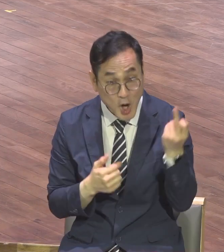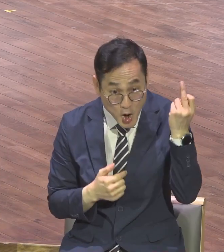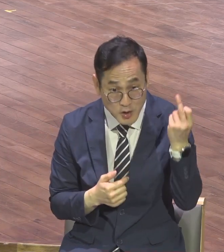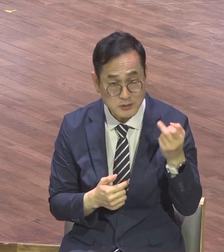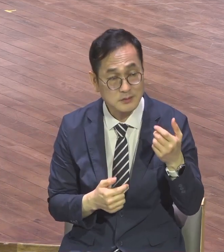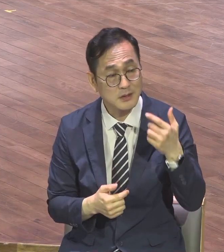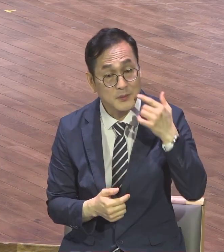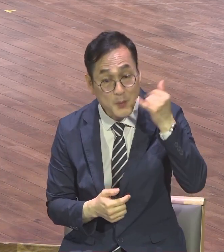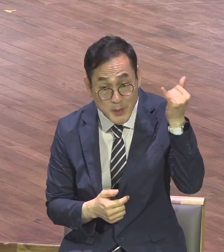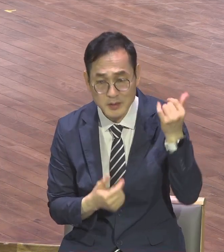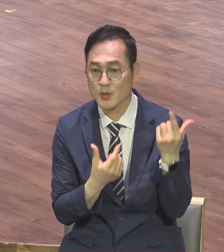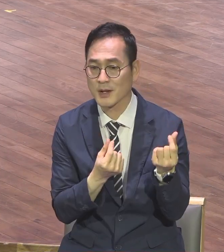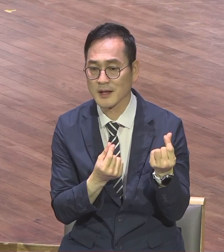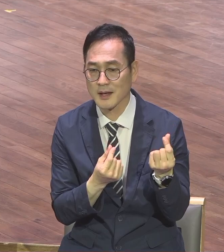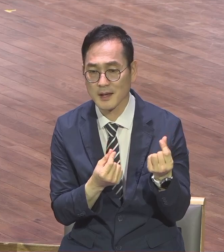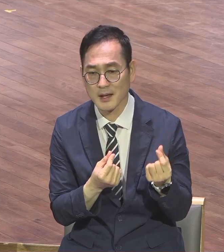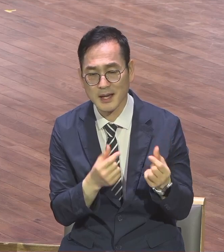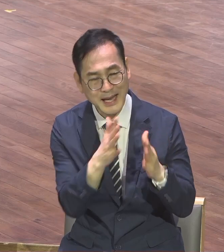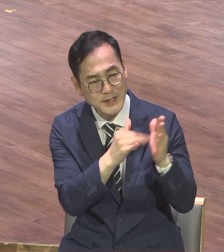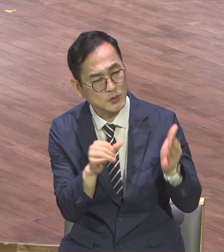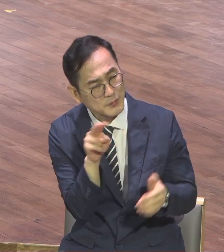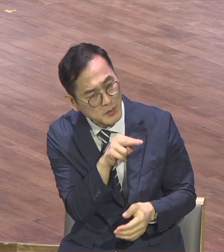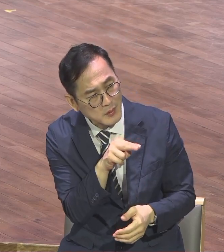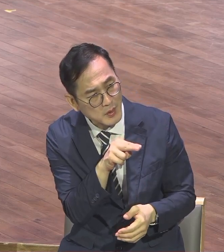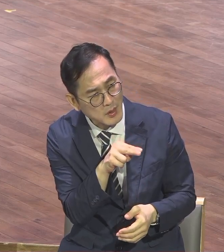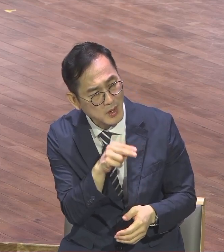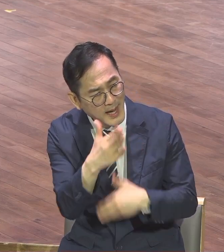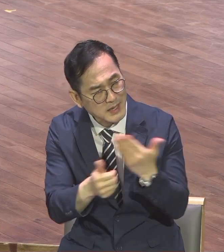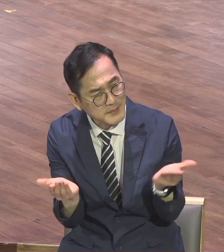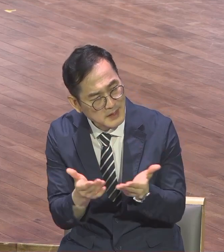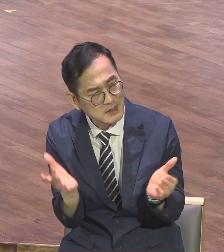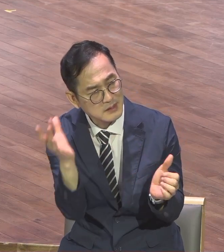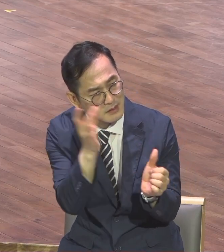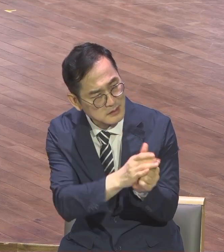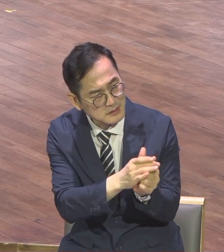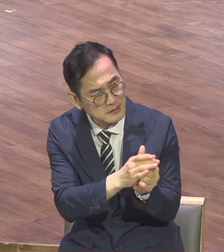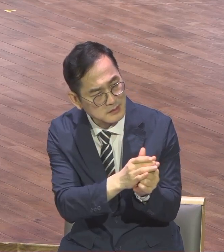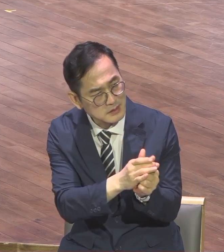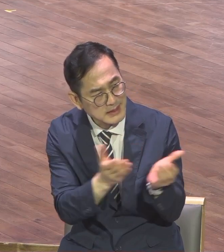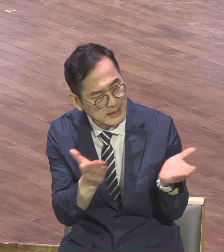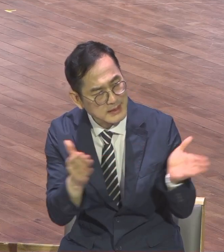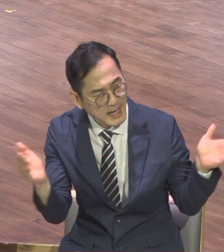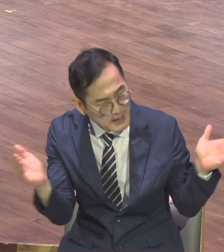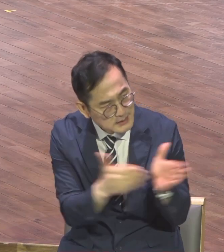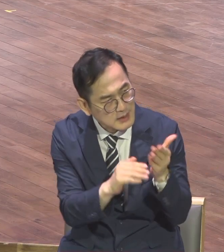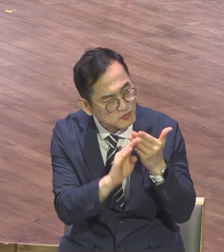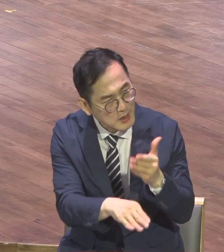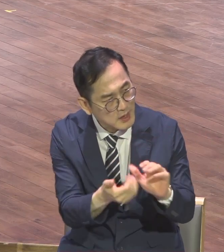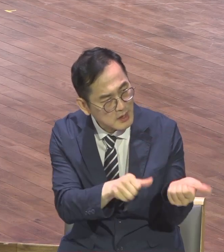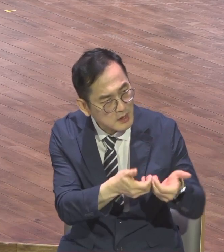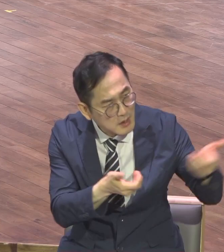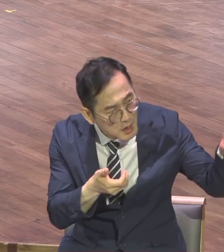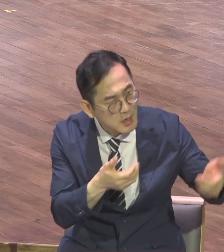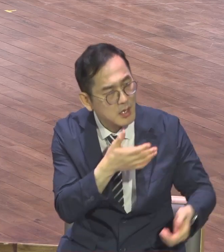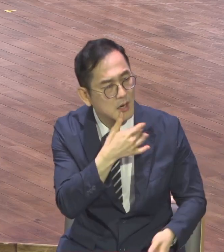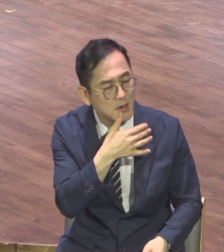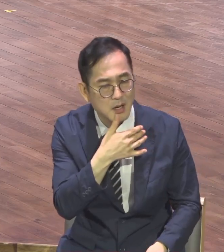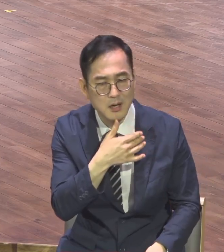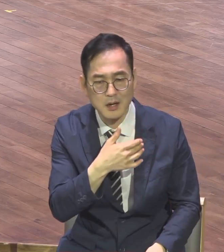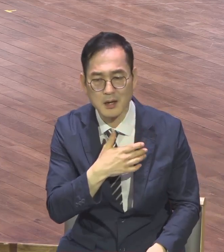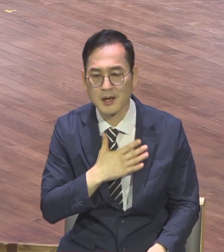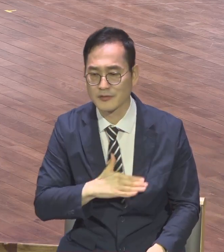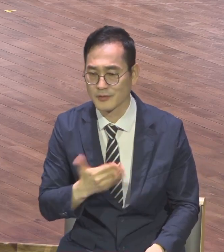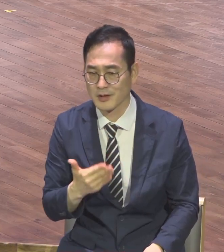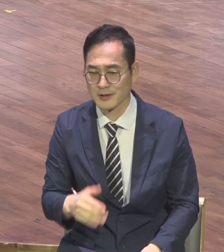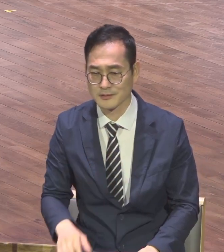제가 가족만 봐도 아 사명 끝나니까 하나님 데려가시구나. 사명 끝나면 데려가시더라고. 제가 볼 때